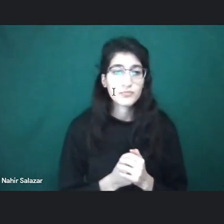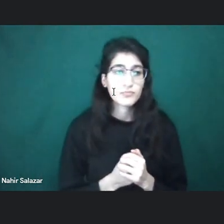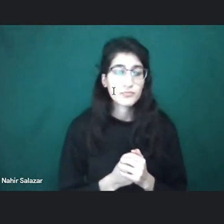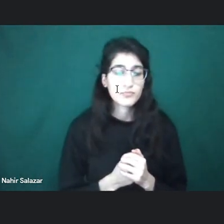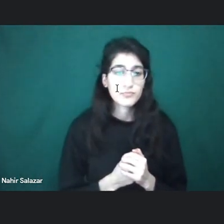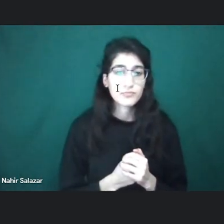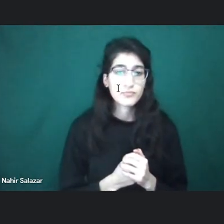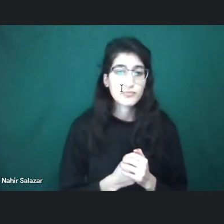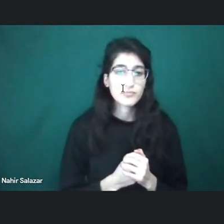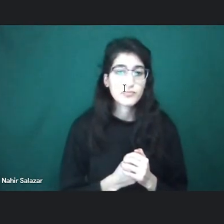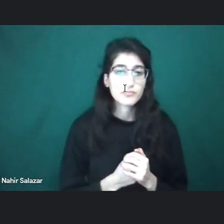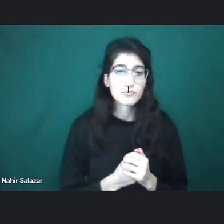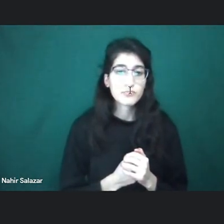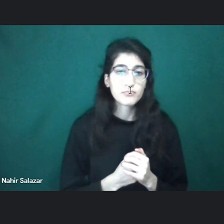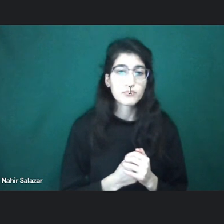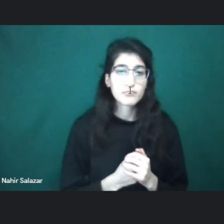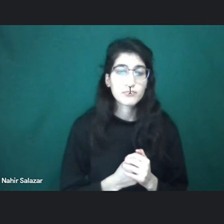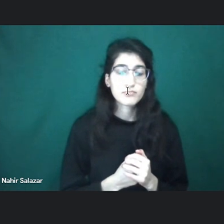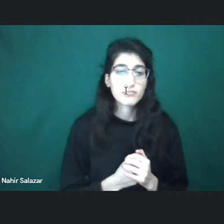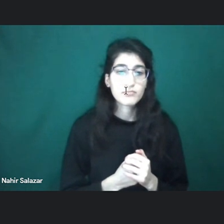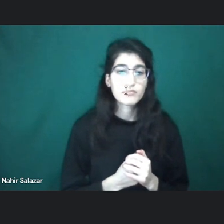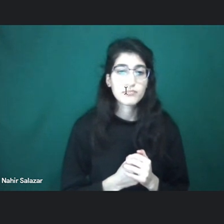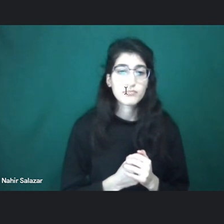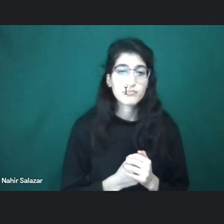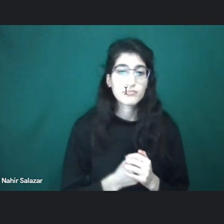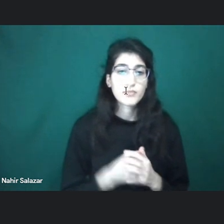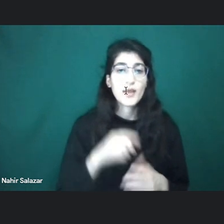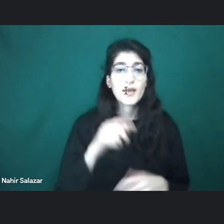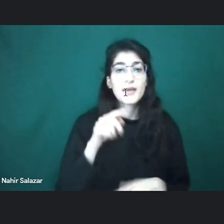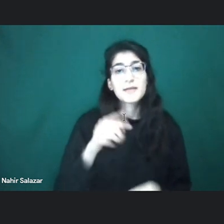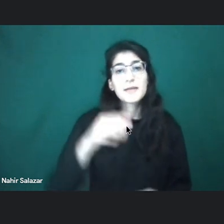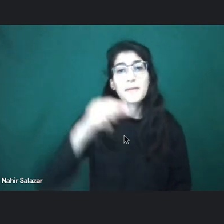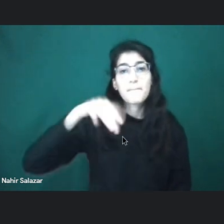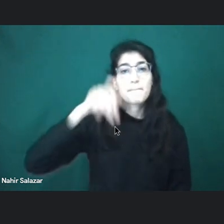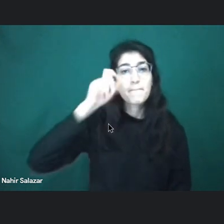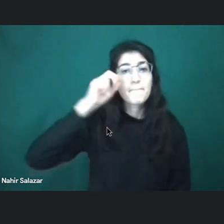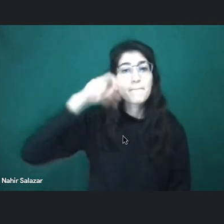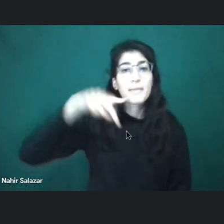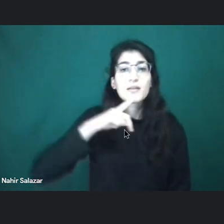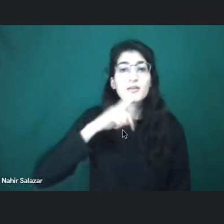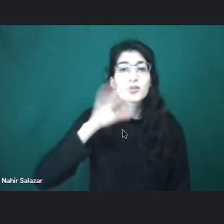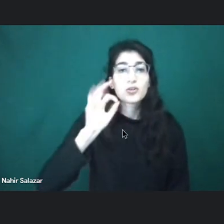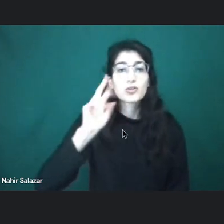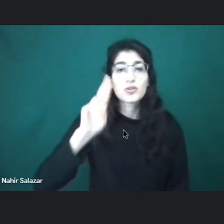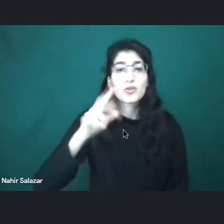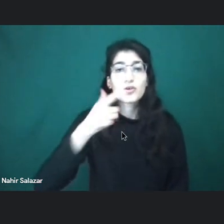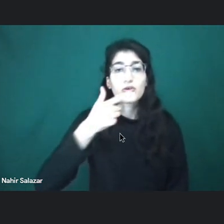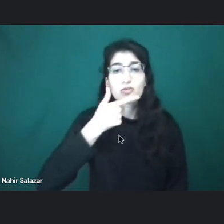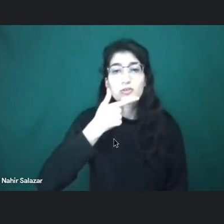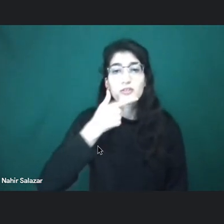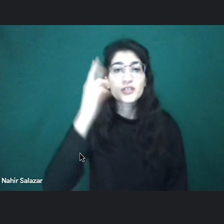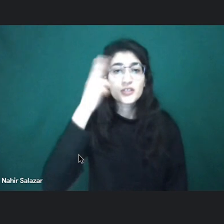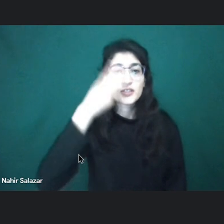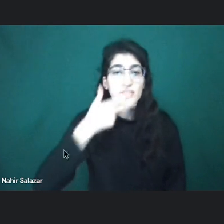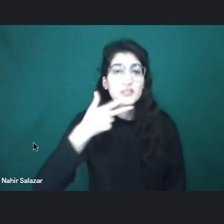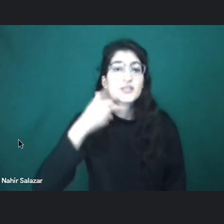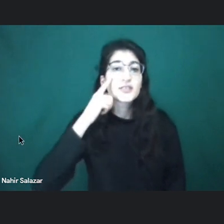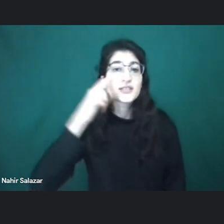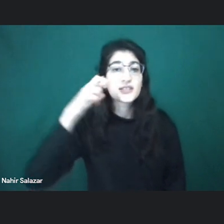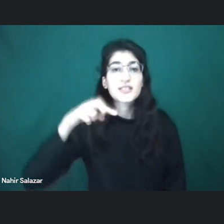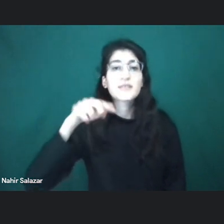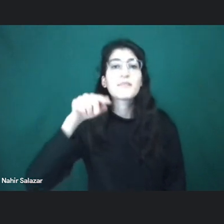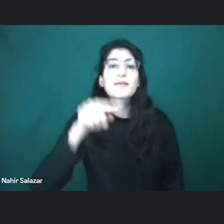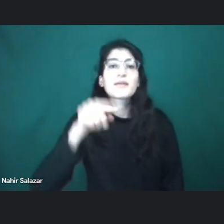tutor. Mentorship sería una tutoría, muy bien. ¿Qué más?